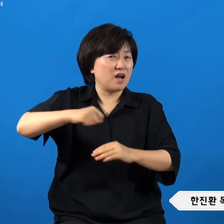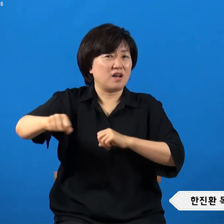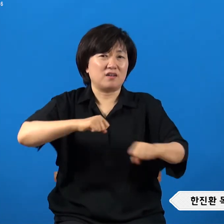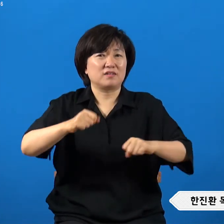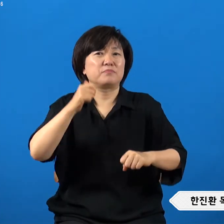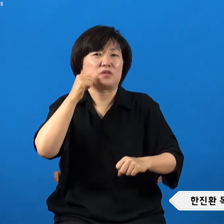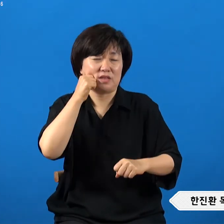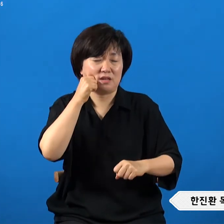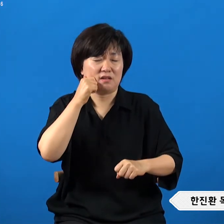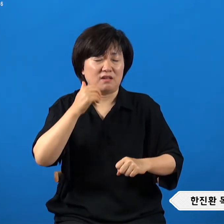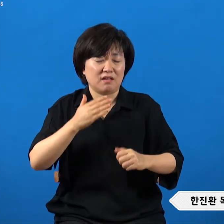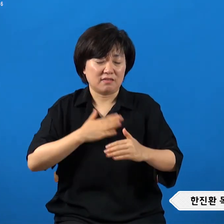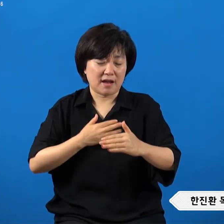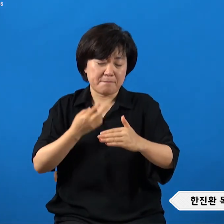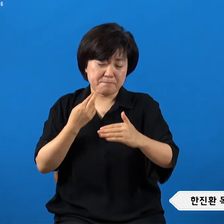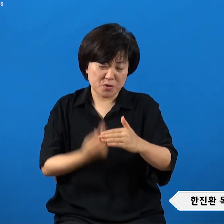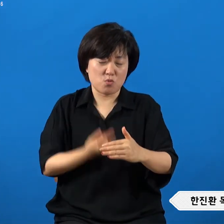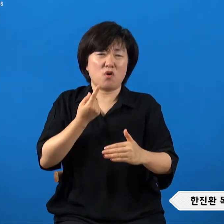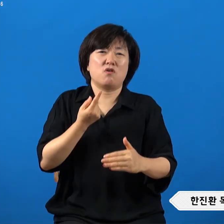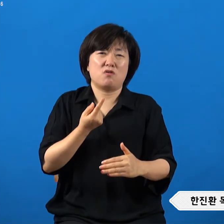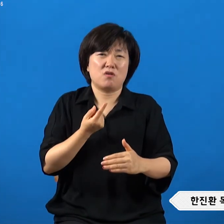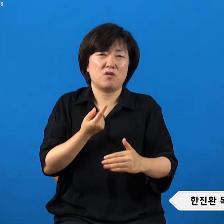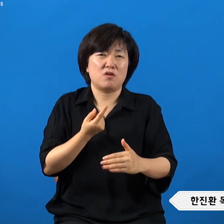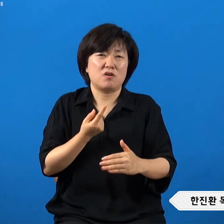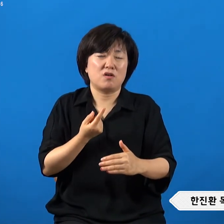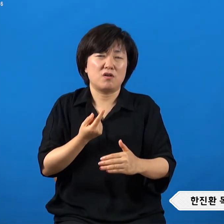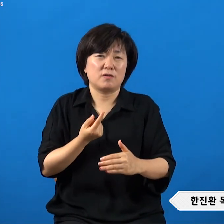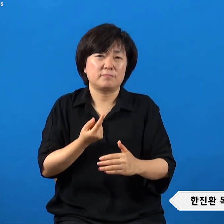그 나를 비워내어야 됩니다.